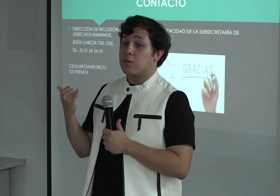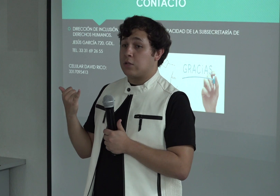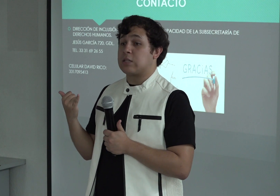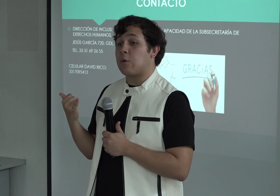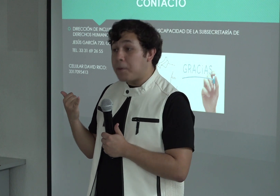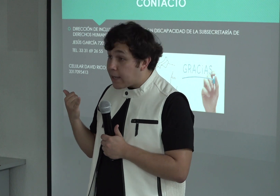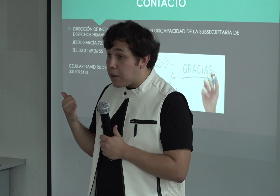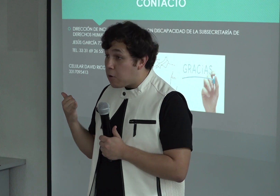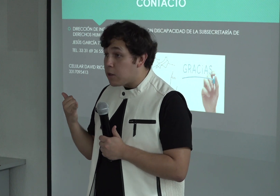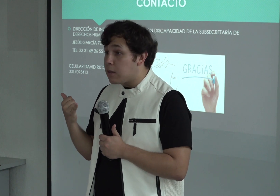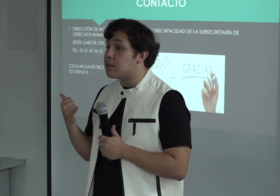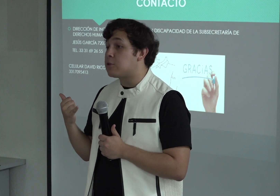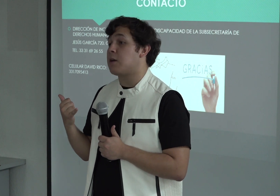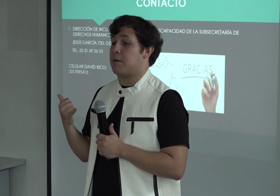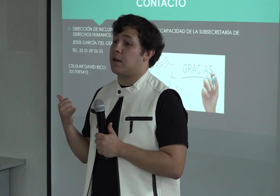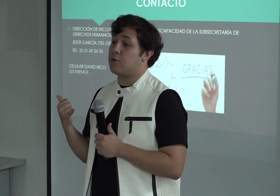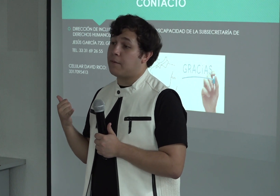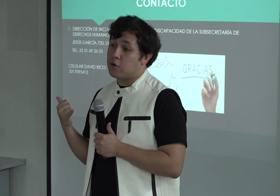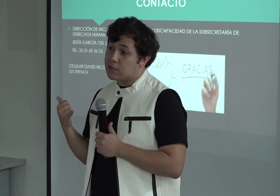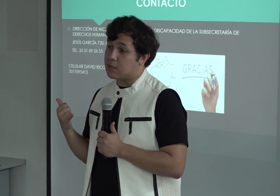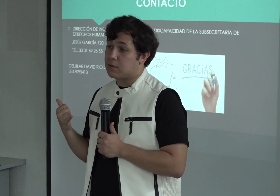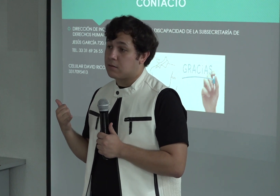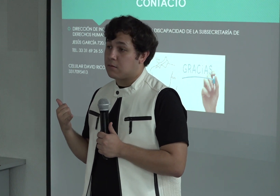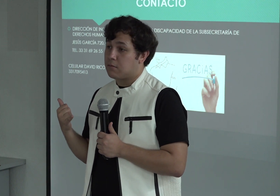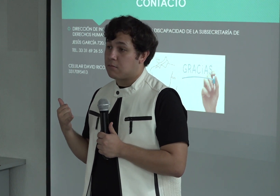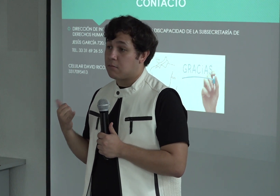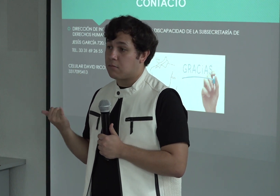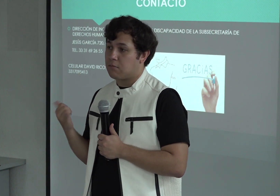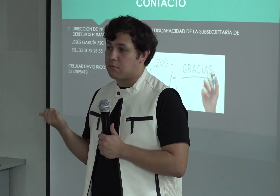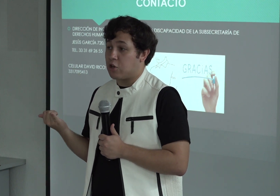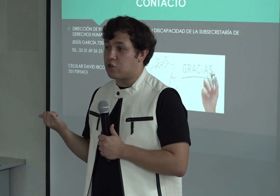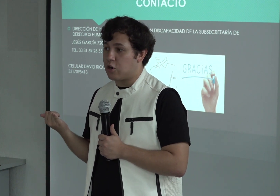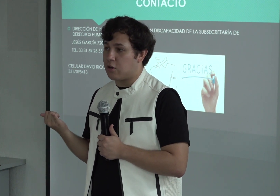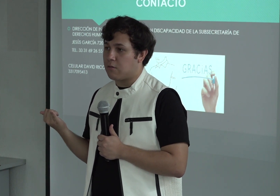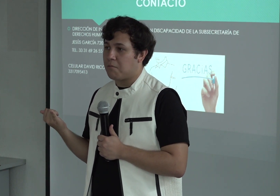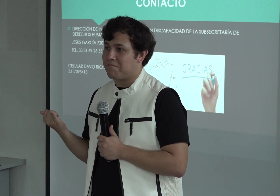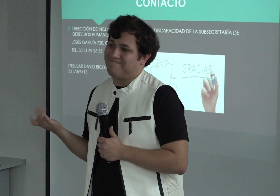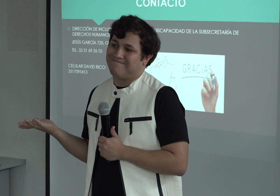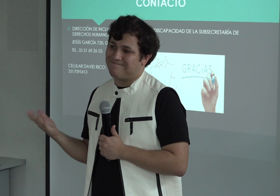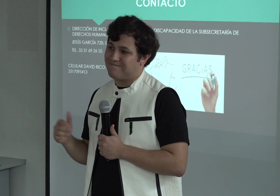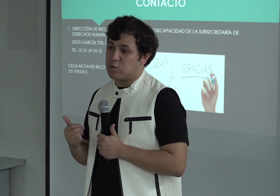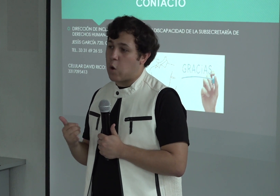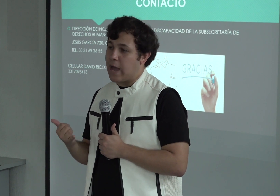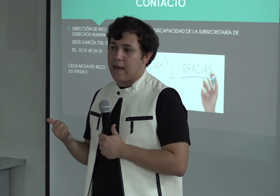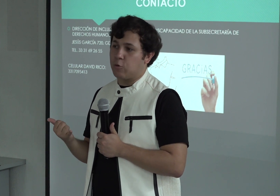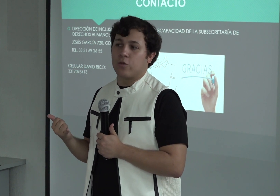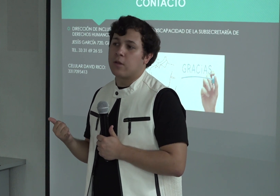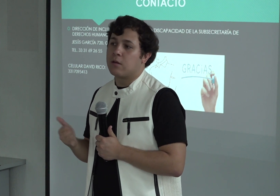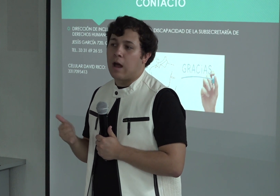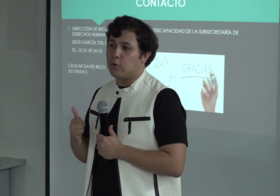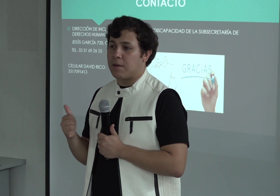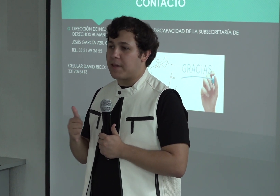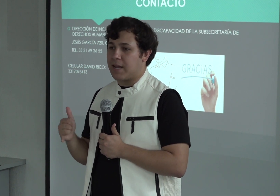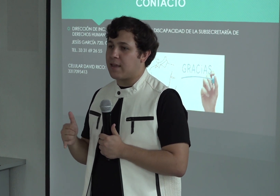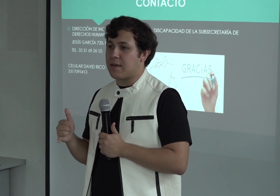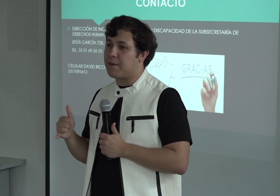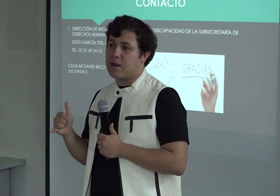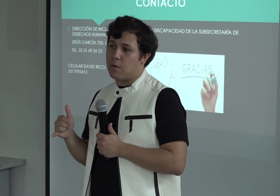Entonces es complicado. Oye, necesito llamar al 911. Soy sordo. No hay aún alguna manera de llamar al